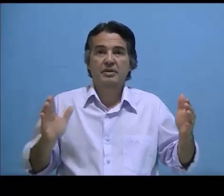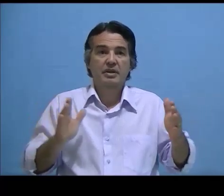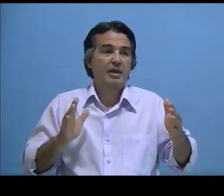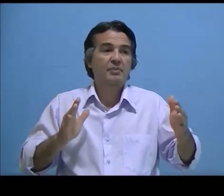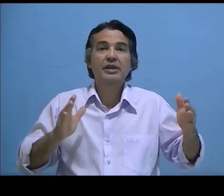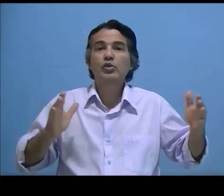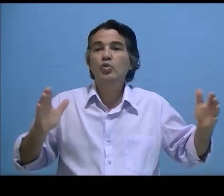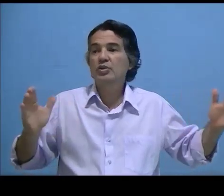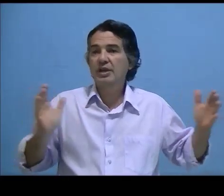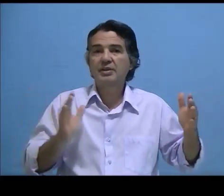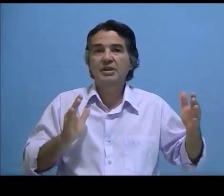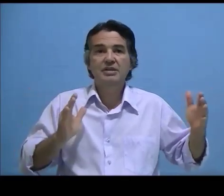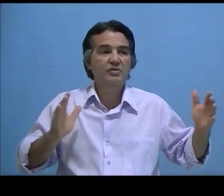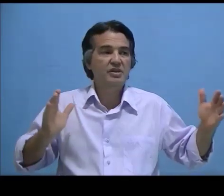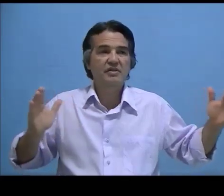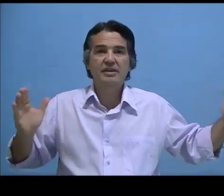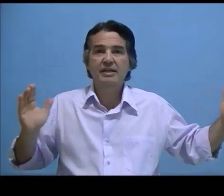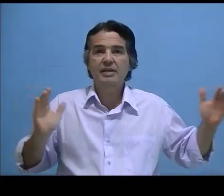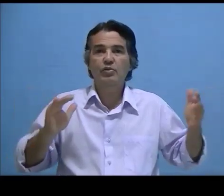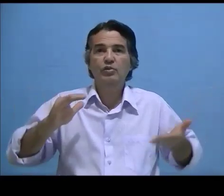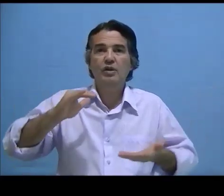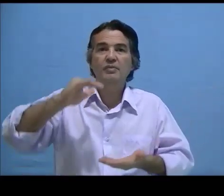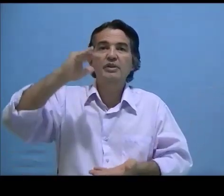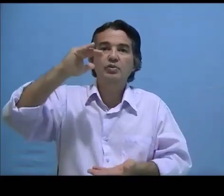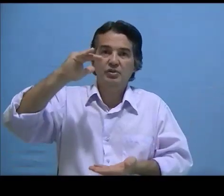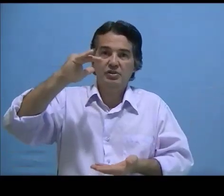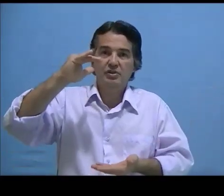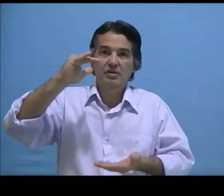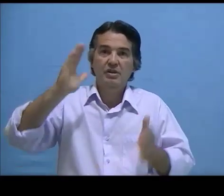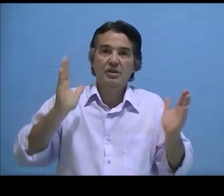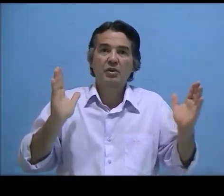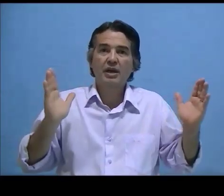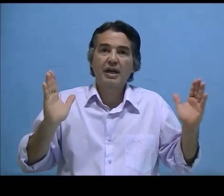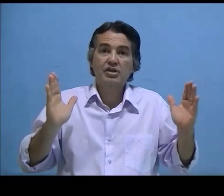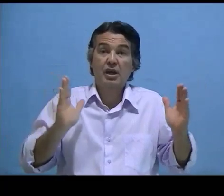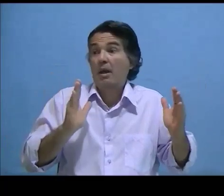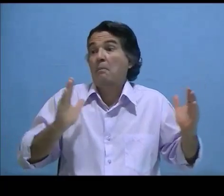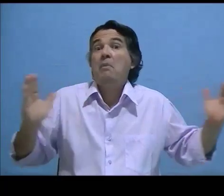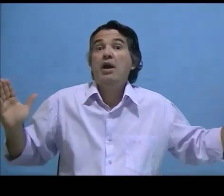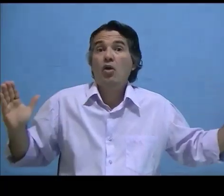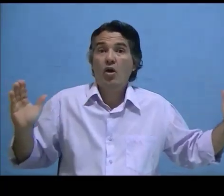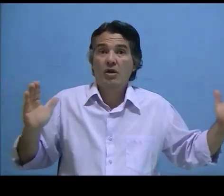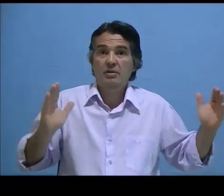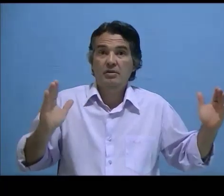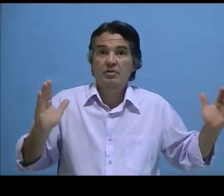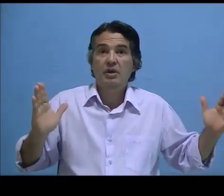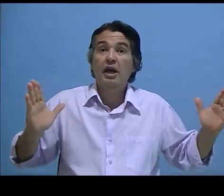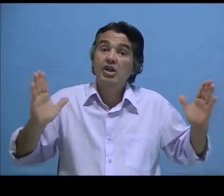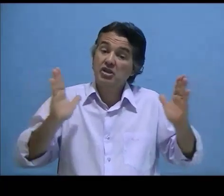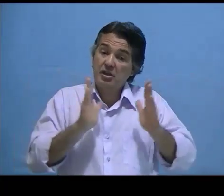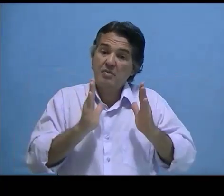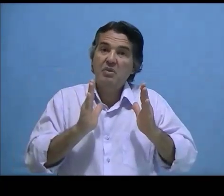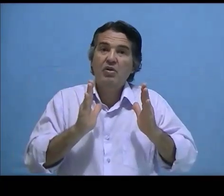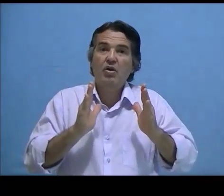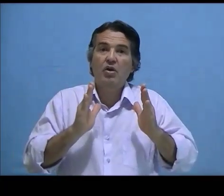É a amplitude, a dimensão você vai dar de acordo com a amplitude. Então uma caixa maior, uma caixa